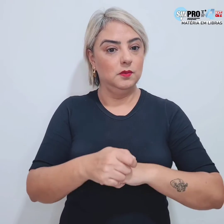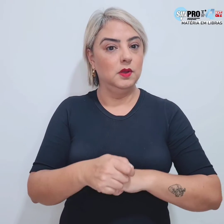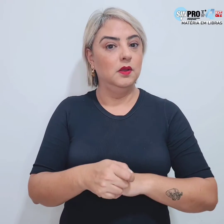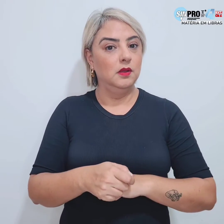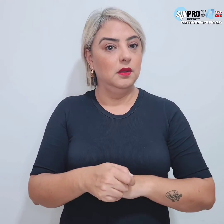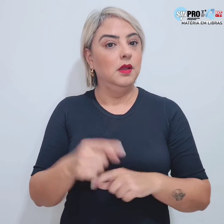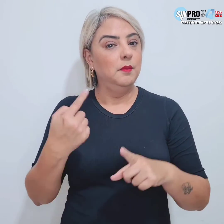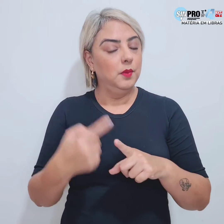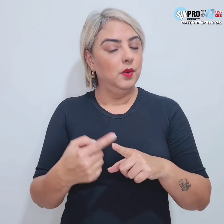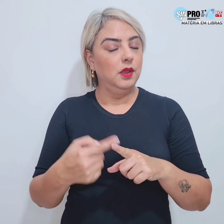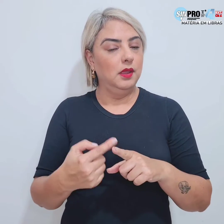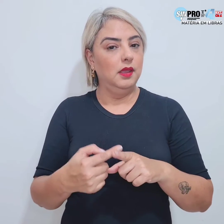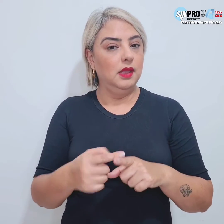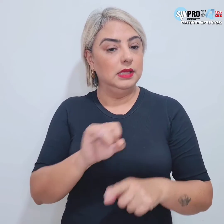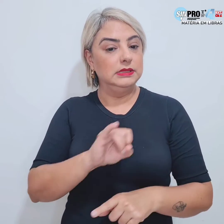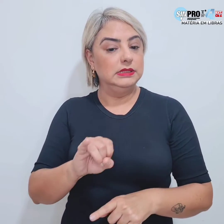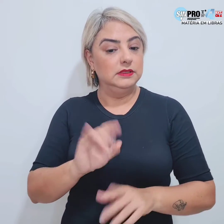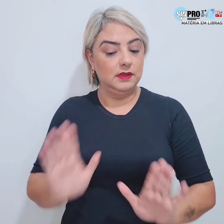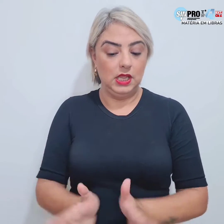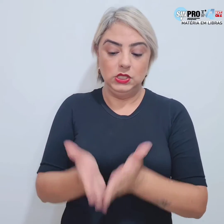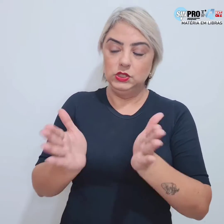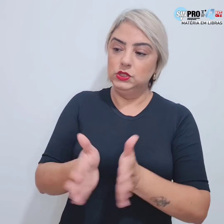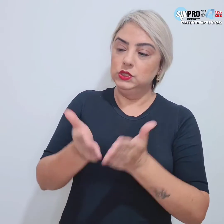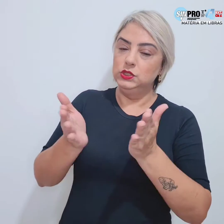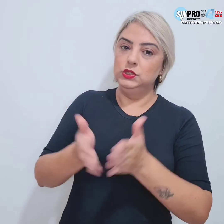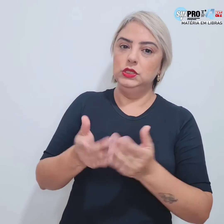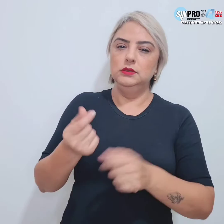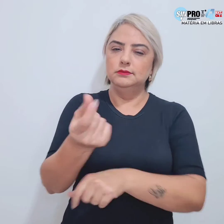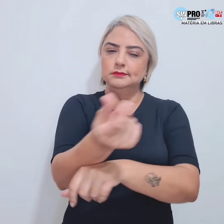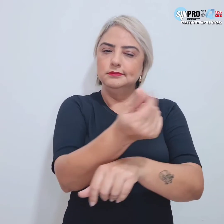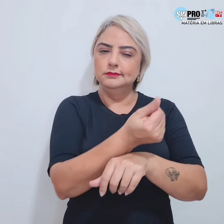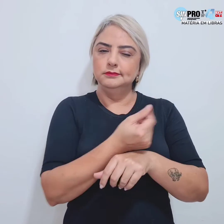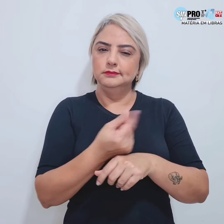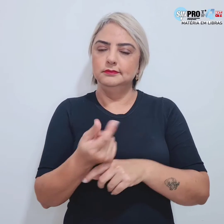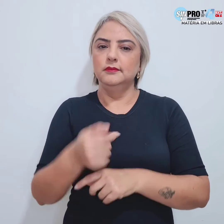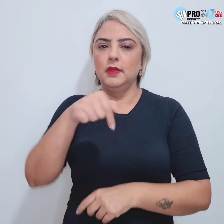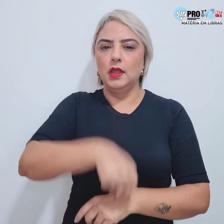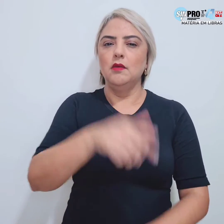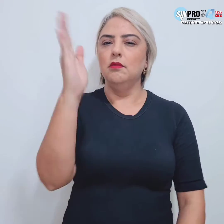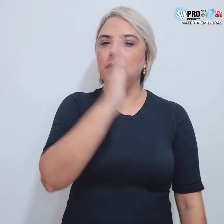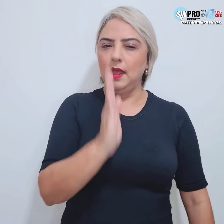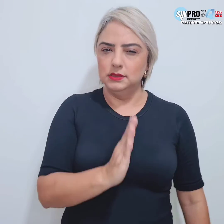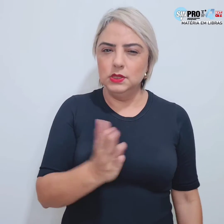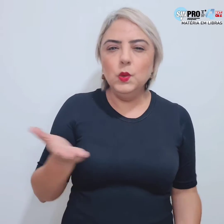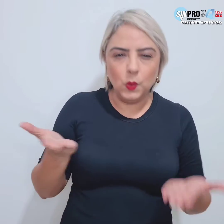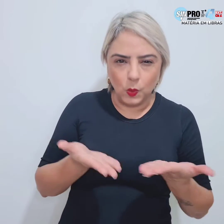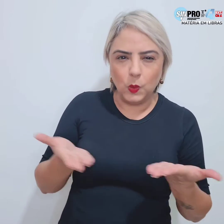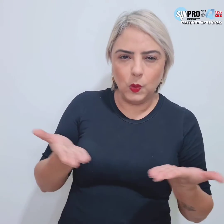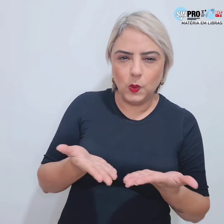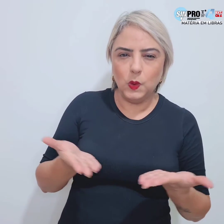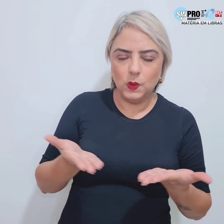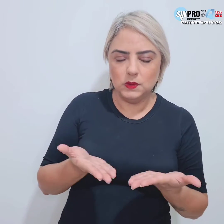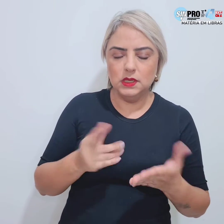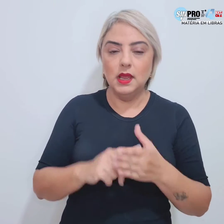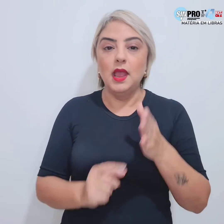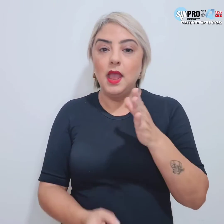que tivesse estímulos do grande capital. No Brasil atual, acontece o